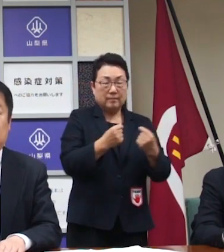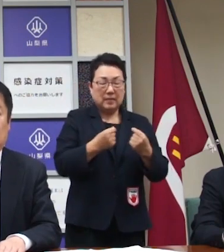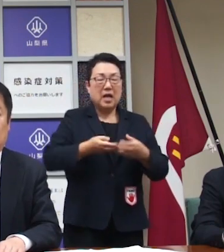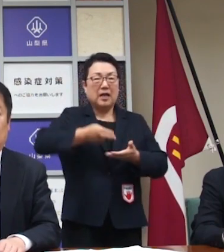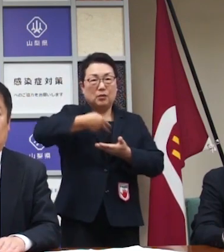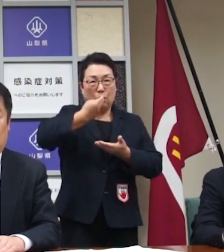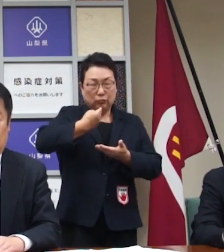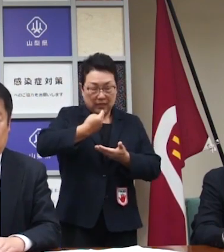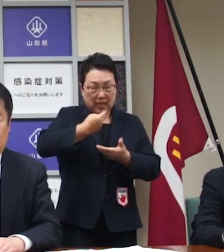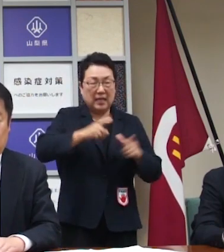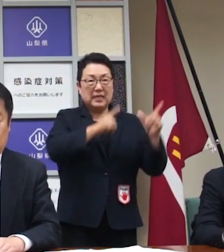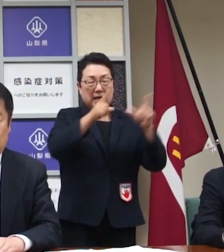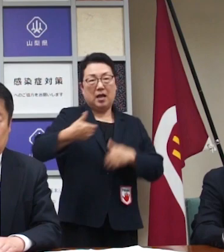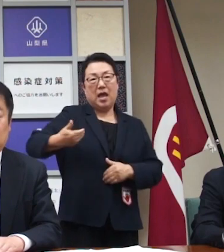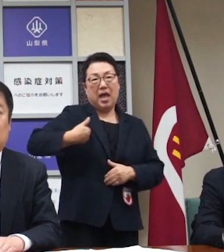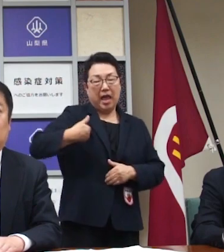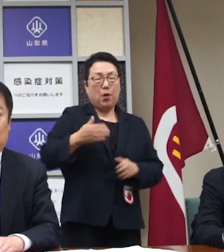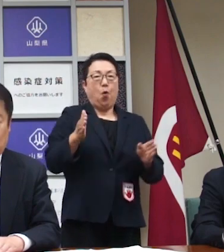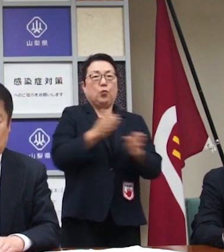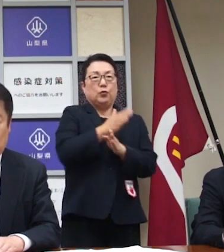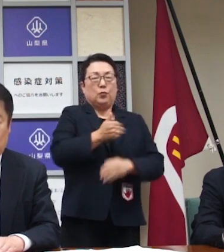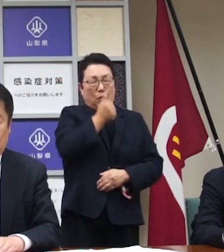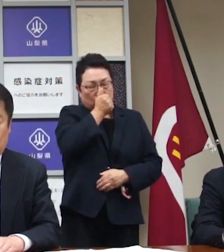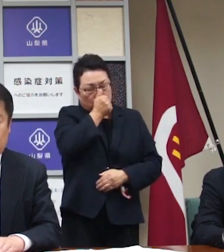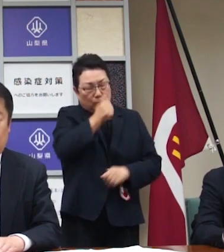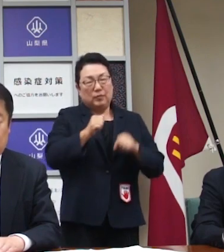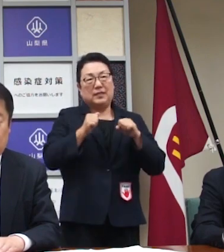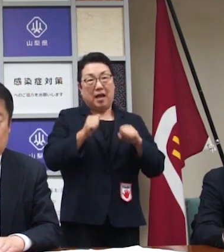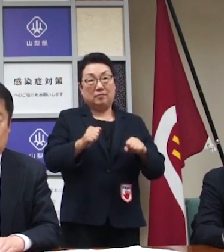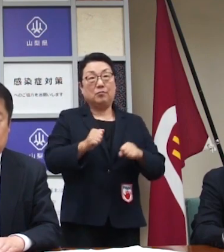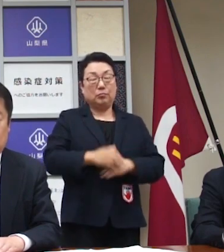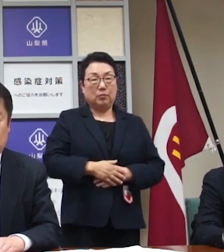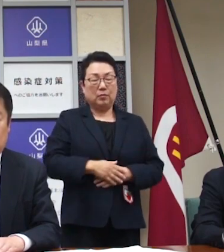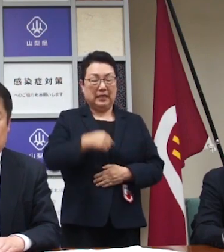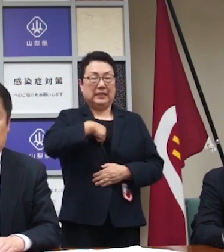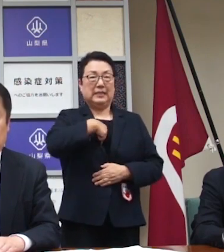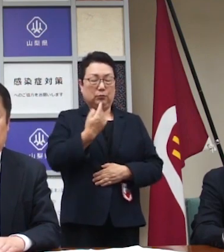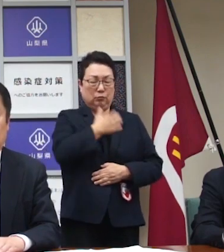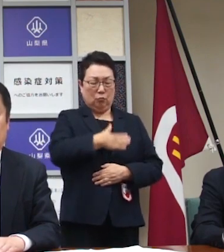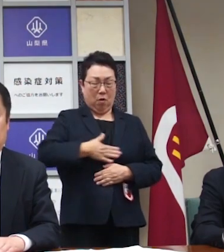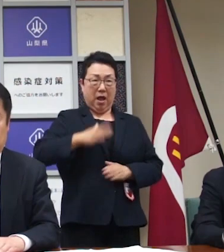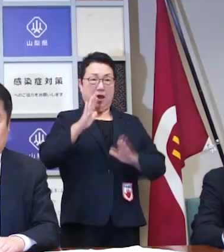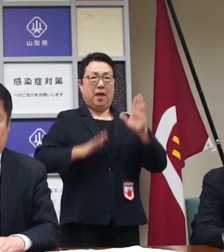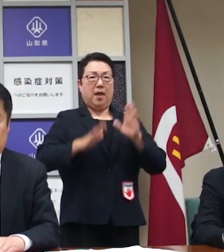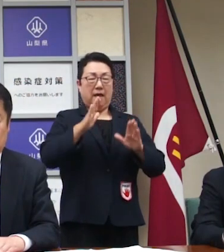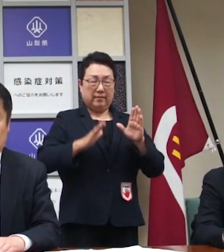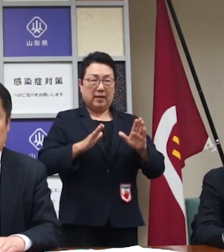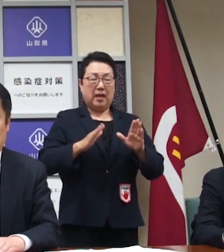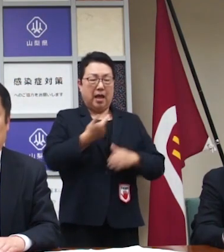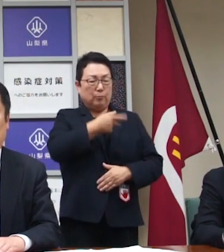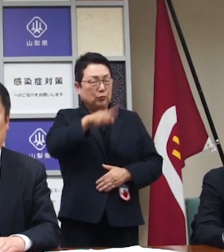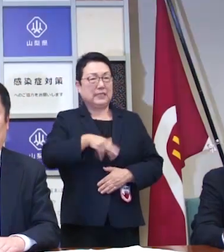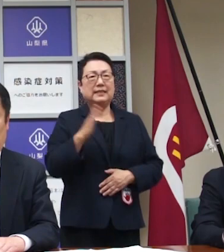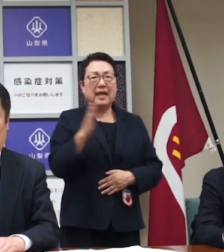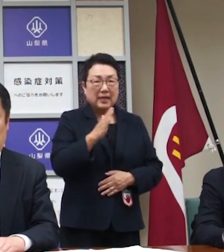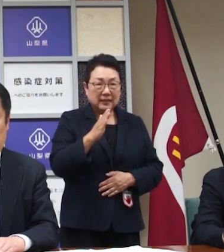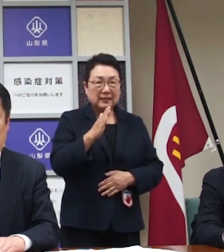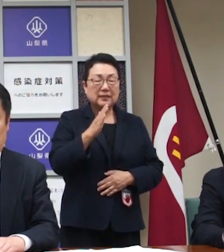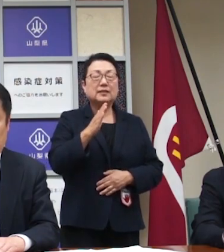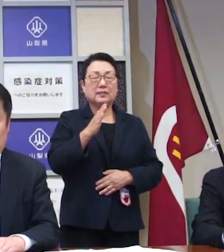を含めました栄養と休養をしっかりとること、さらにご自身の体調において決して無理をされない